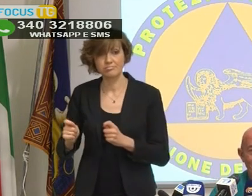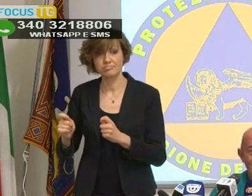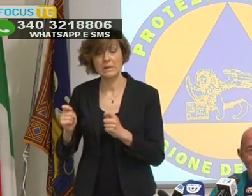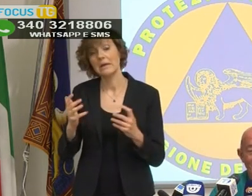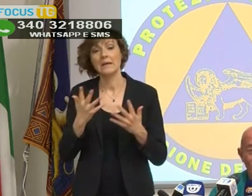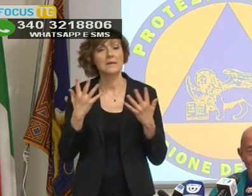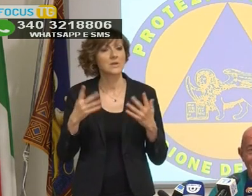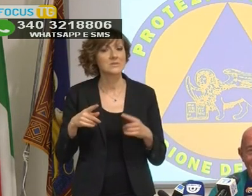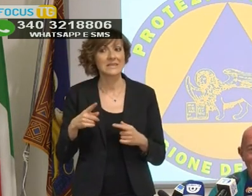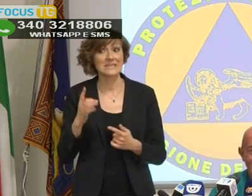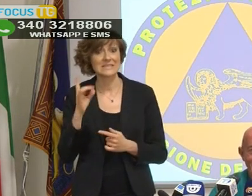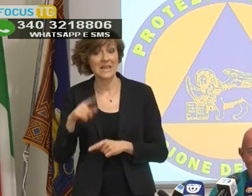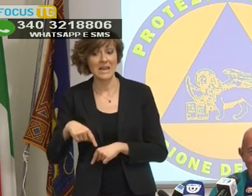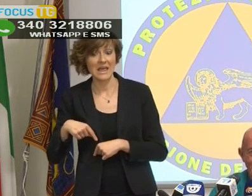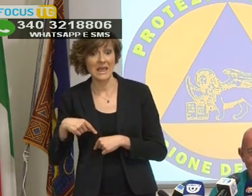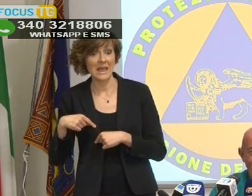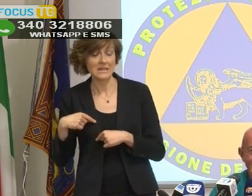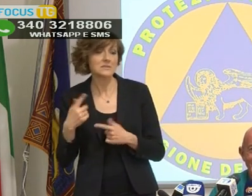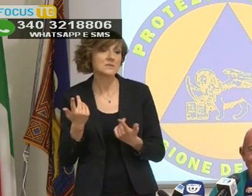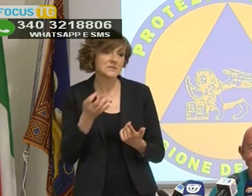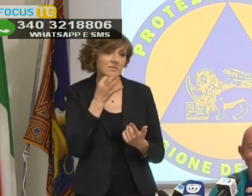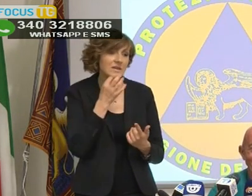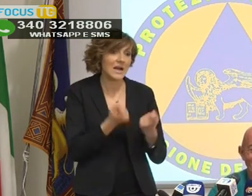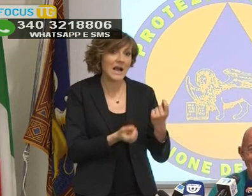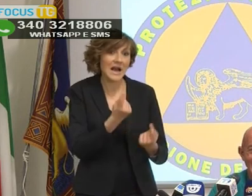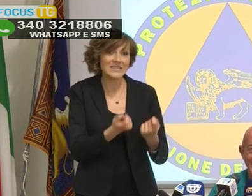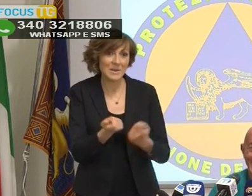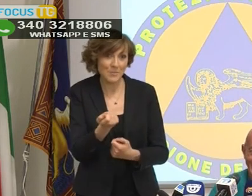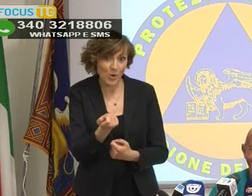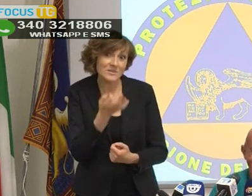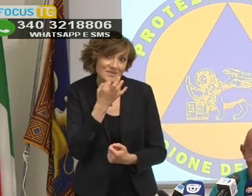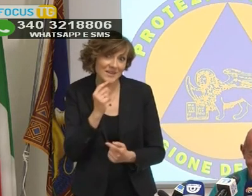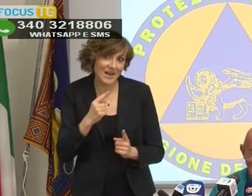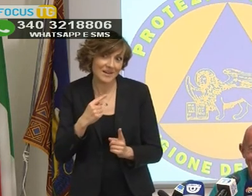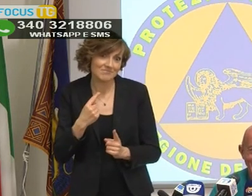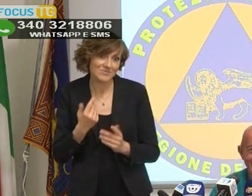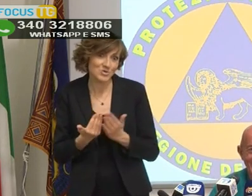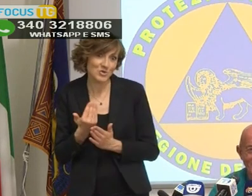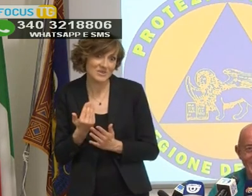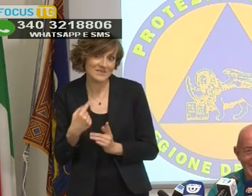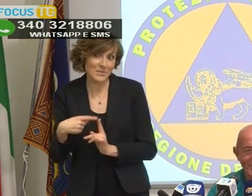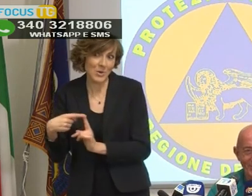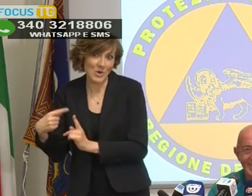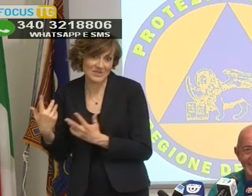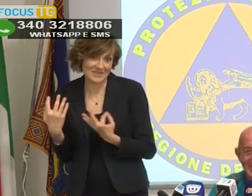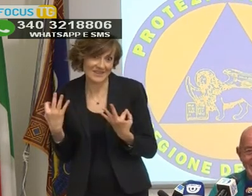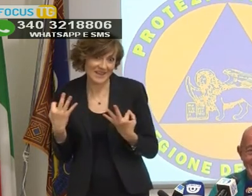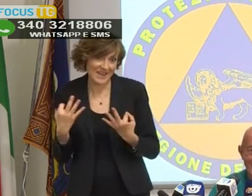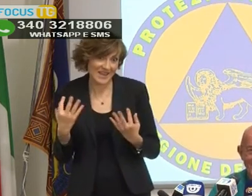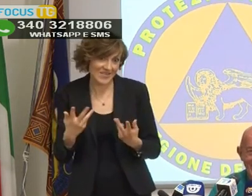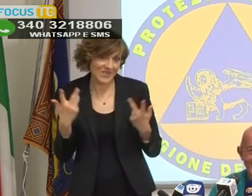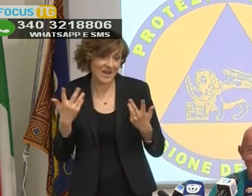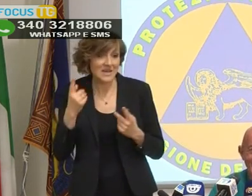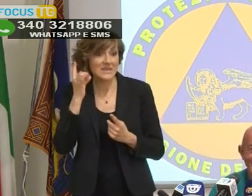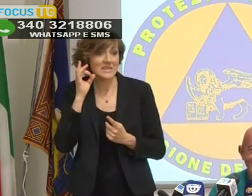andiamo vuol dire che meno casi abbiamo, quindi è una buona... esatto. Se ci mettiamo più tempo